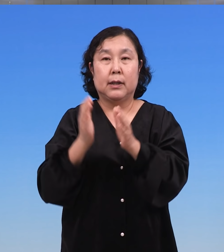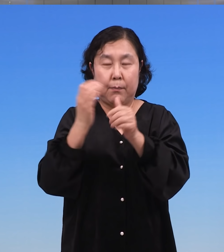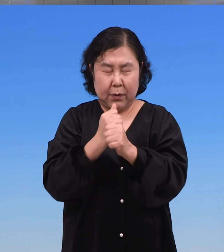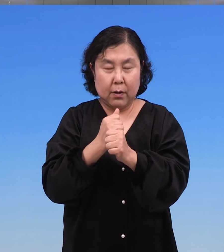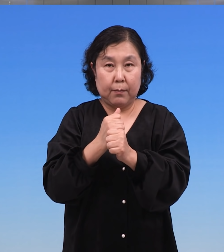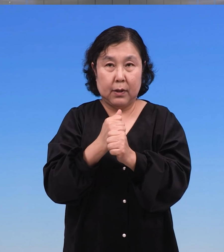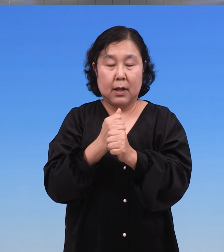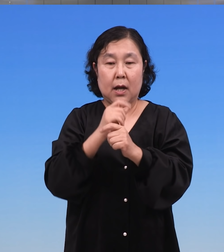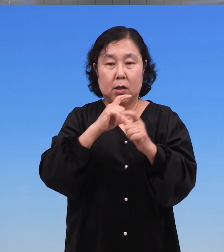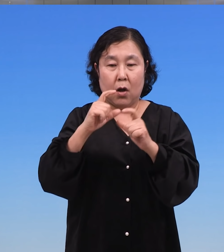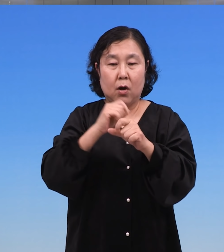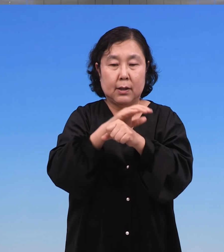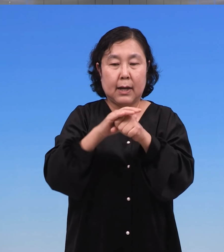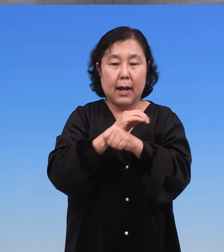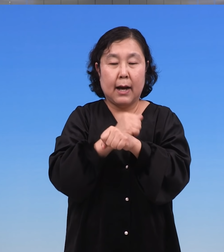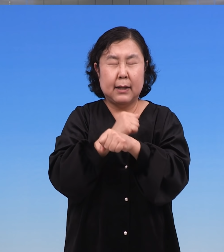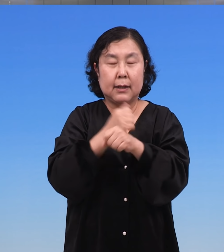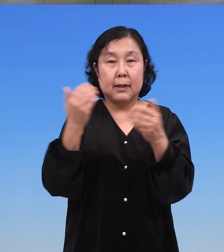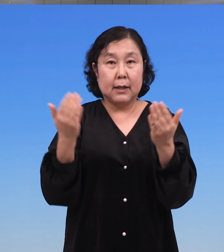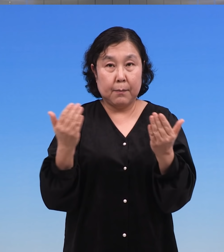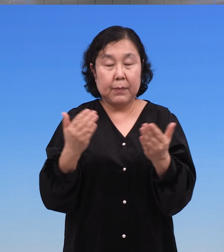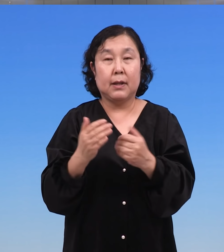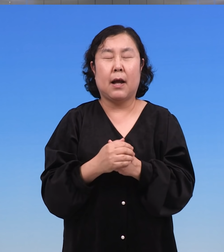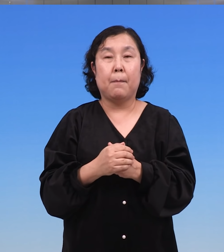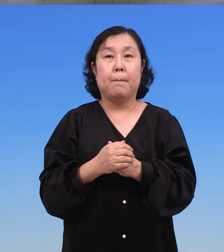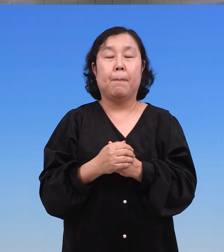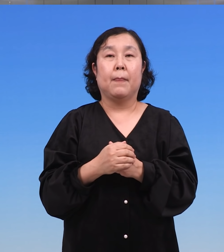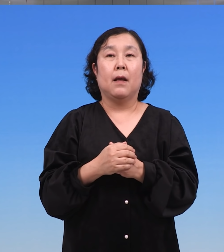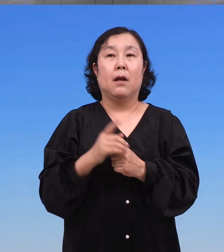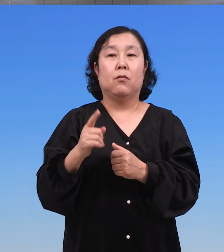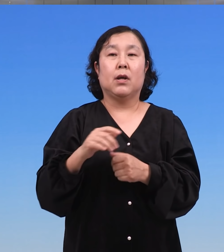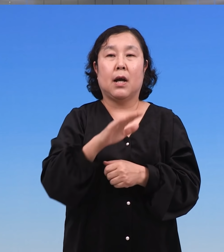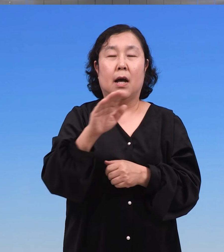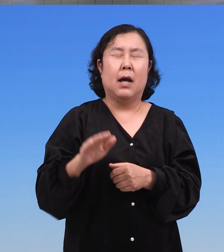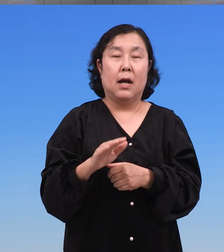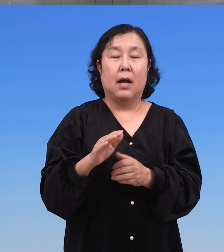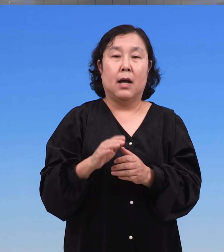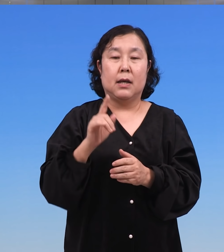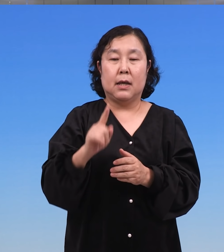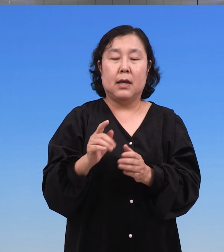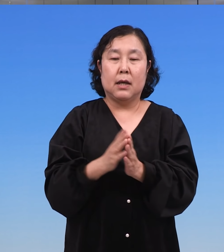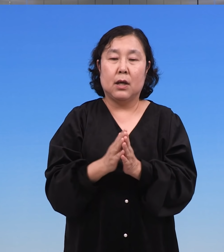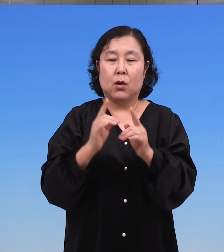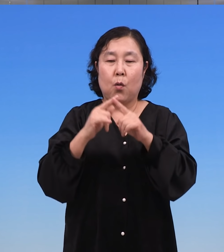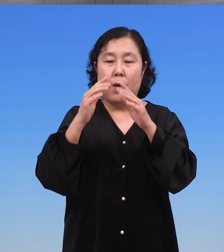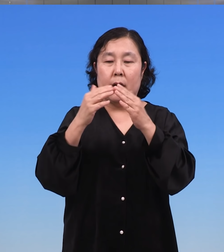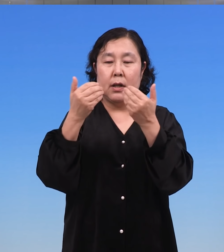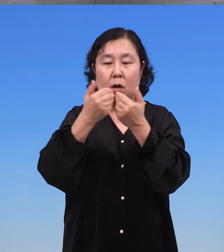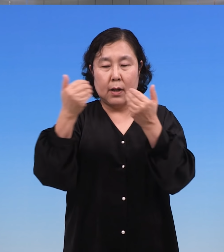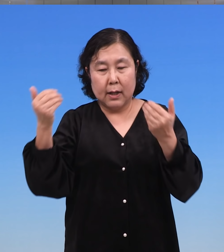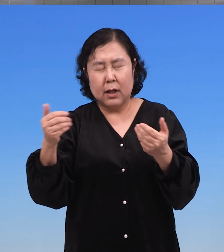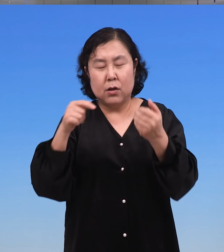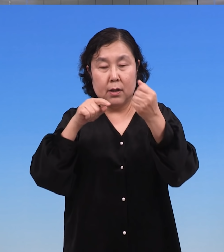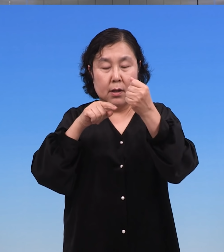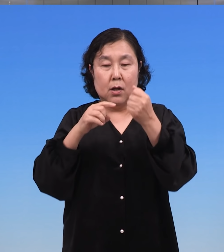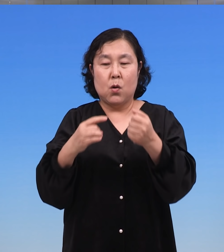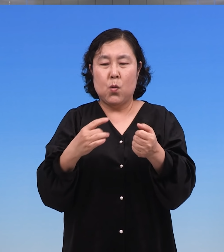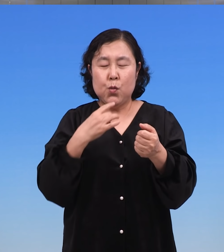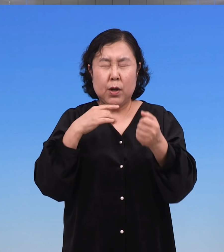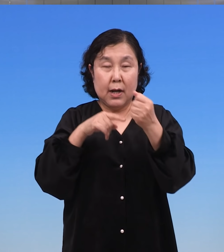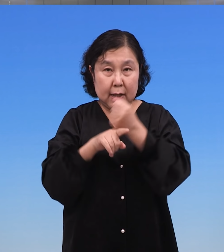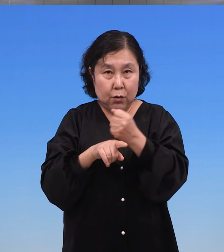그분을 더 사랑하는 겁니다. 우리가 1만 성도 파송 운동으로 정들었던 이 교회를 떠나야 되는 유일한 이유가 있다면